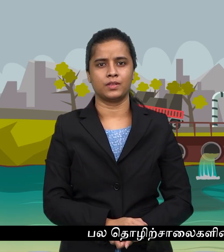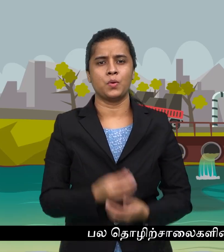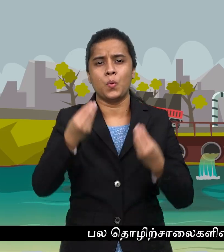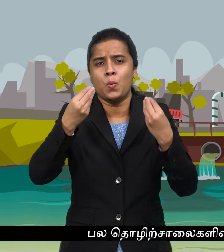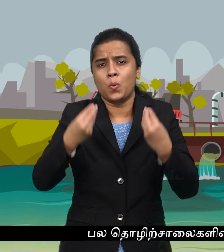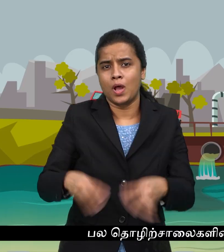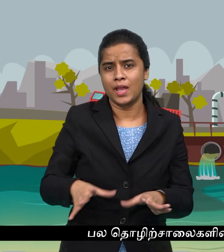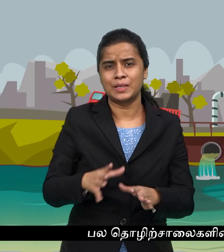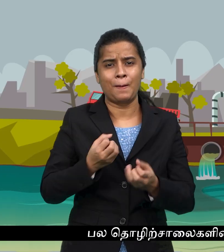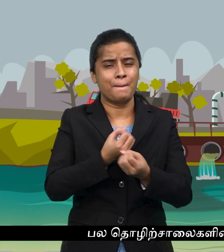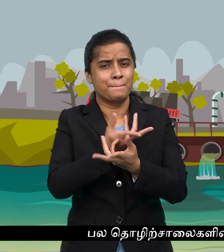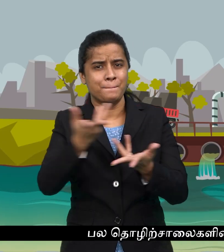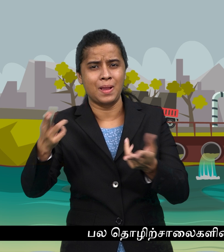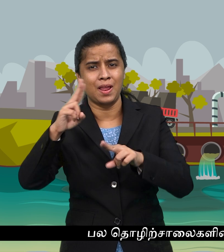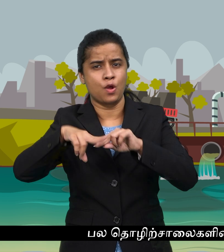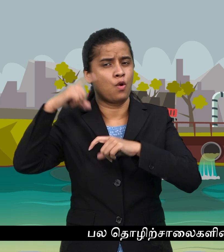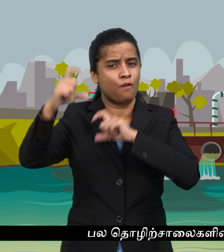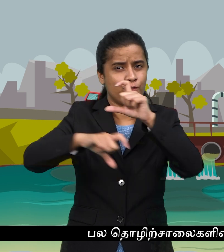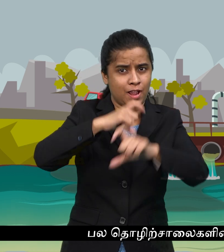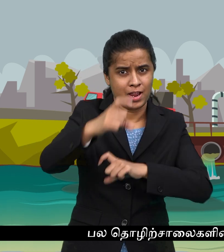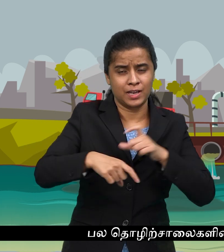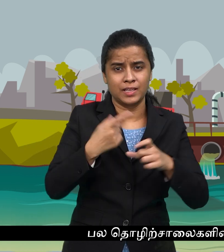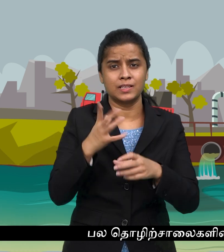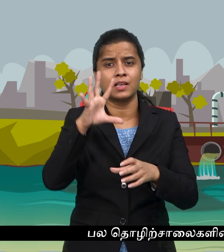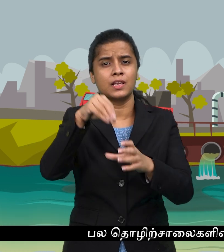பல தொழிற்சாலைகளில் கழிவுகளில் அமிலங்கள் உள்ளன.